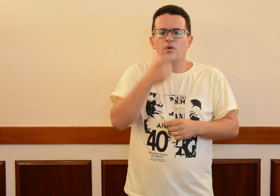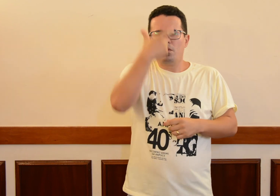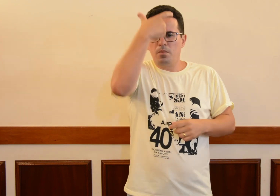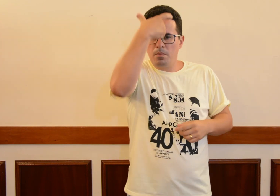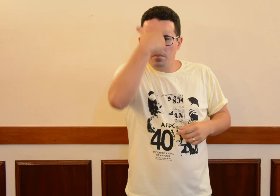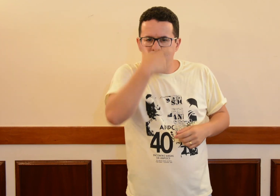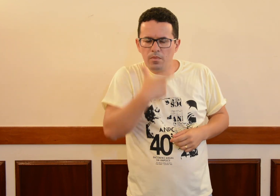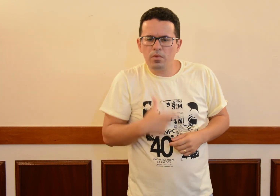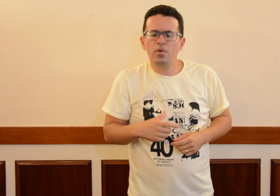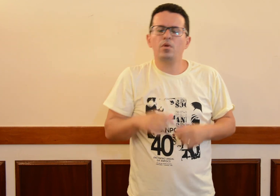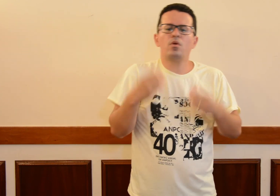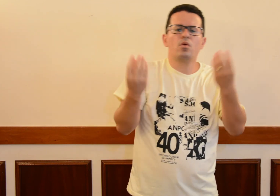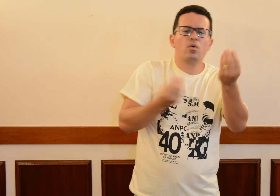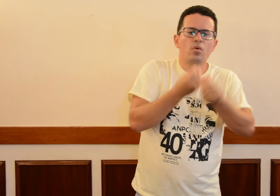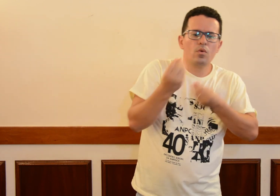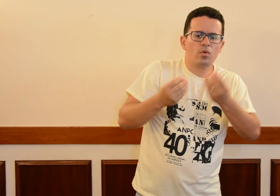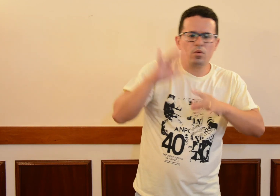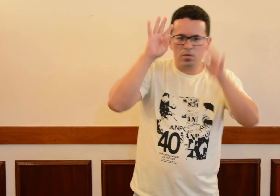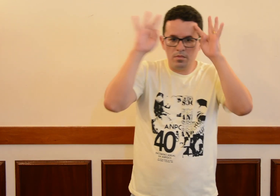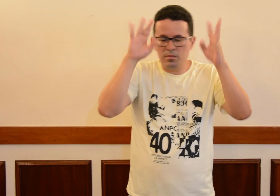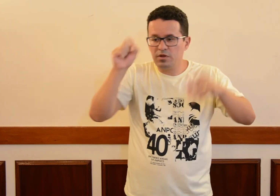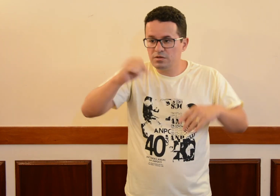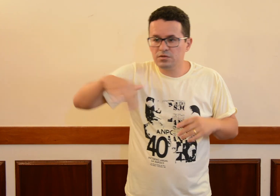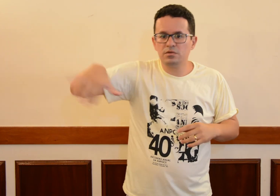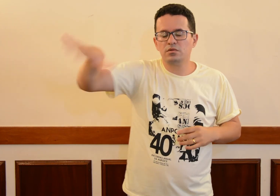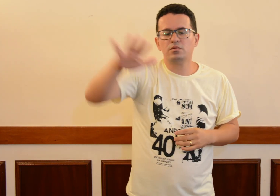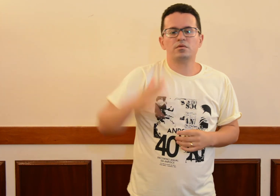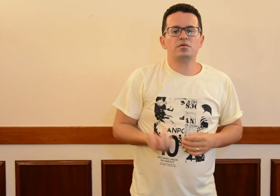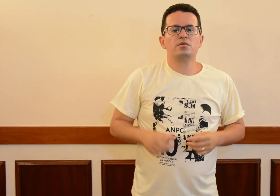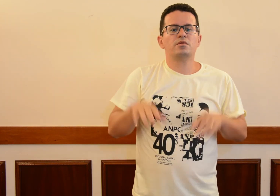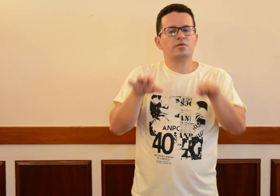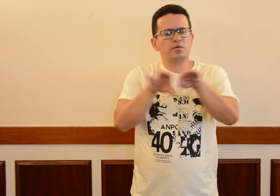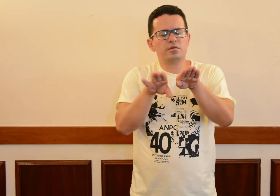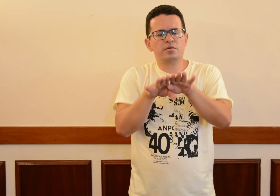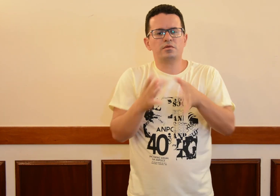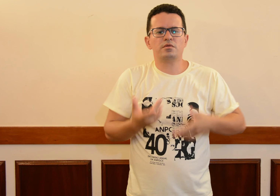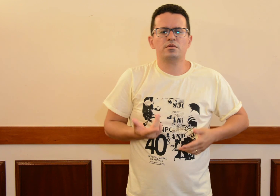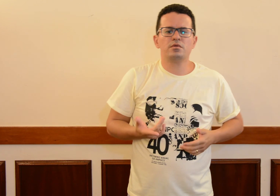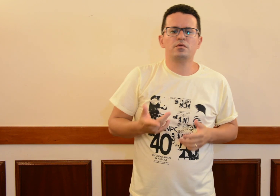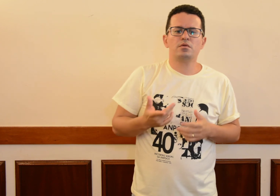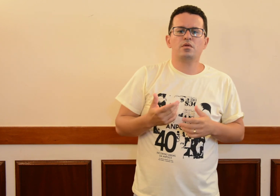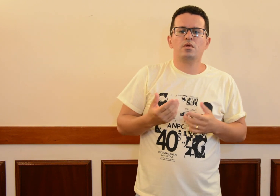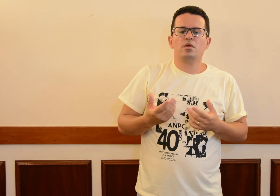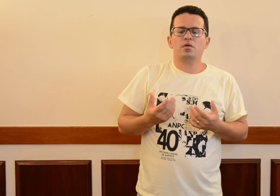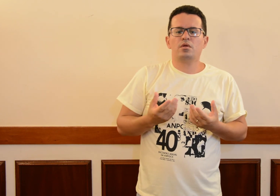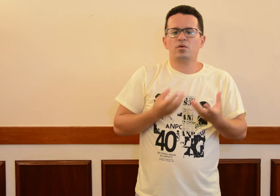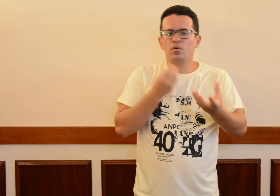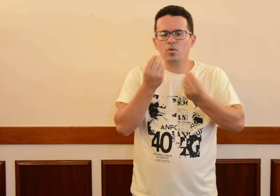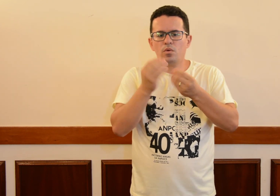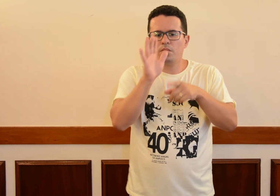com que a autonomia é pensada em nossa sociedade, onde adquire centralidade os modos de subjetivação liberal